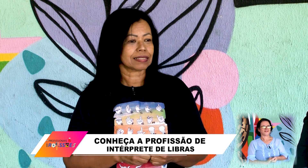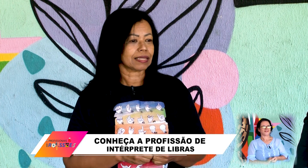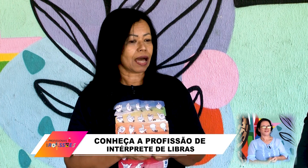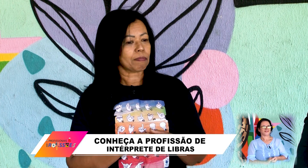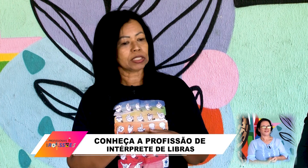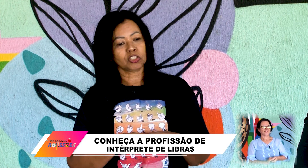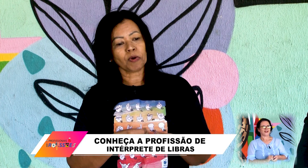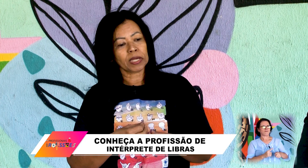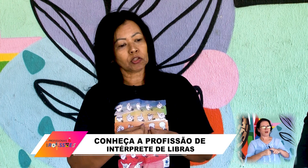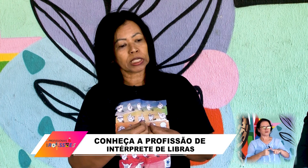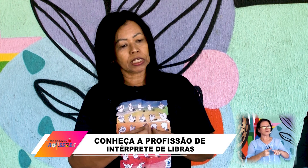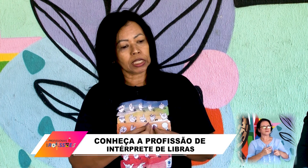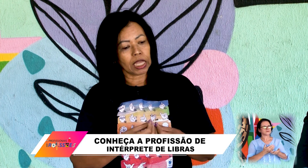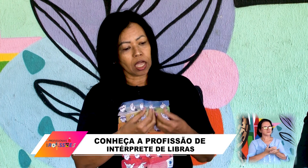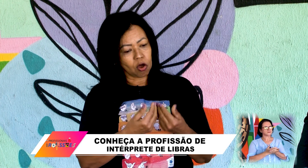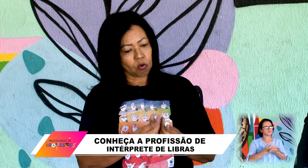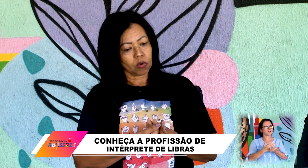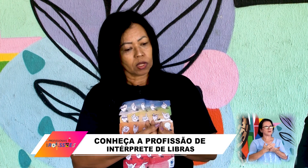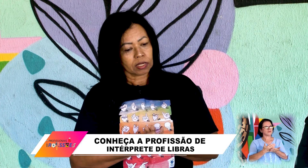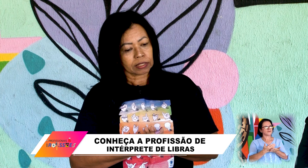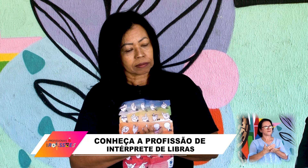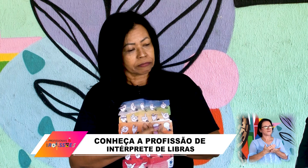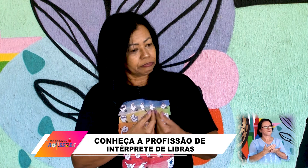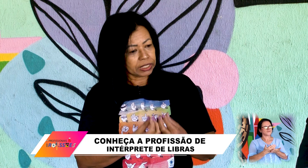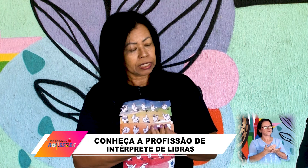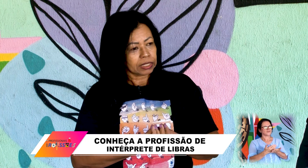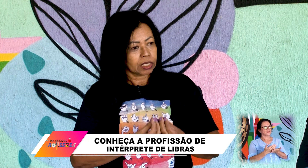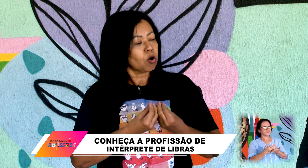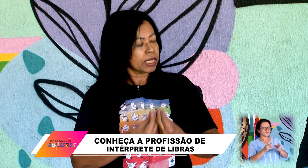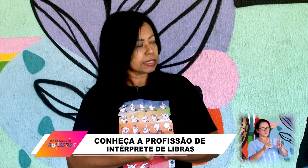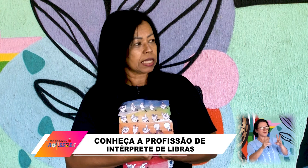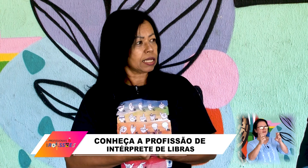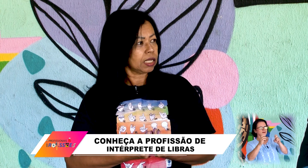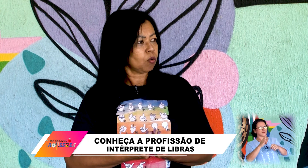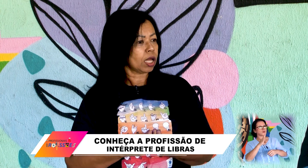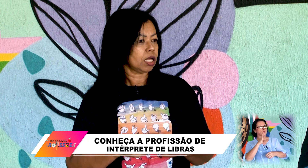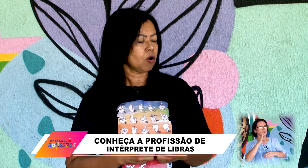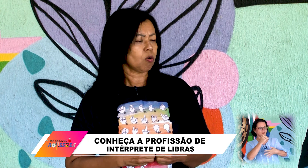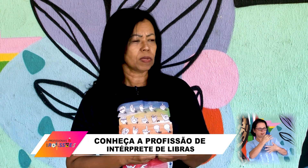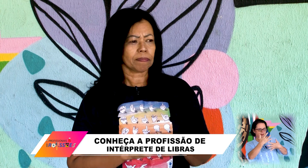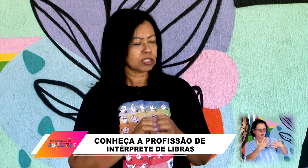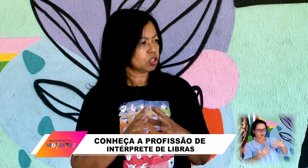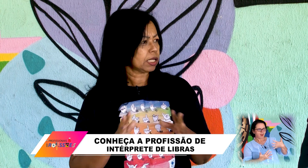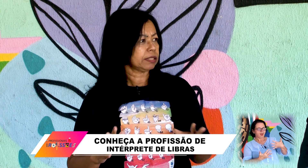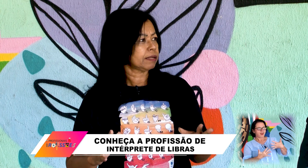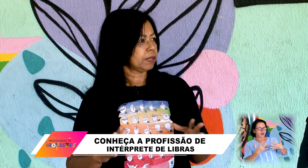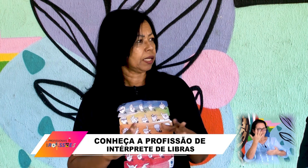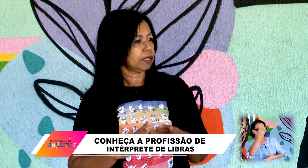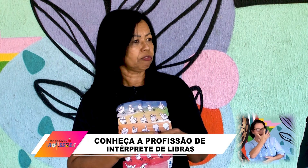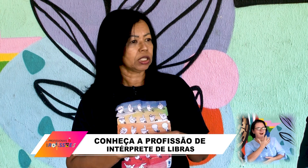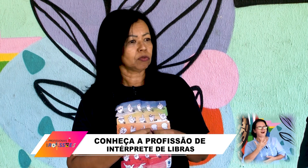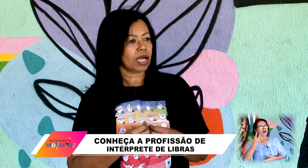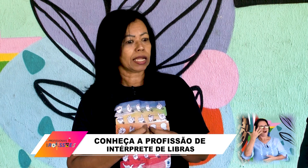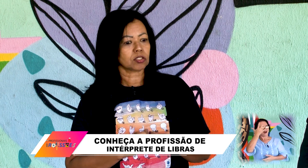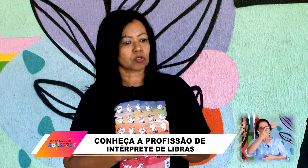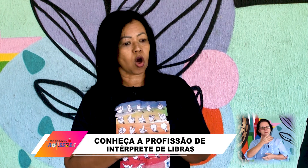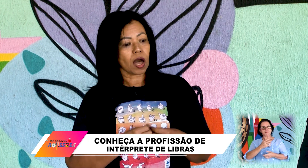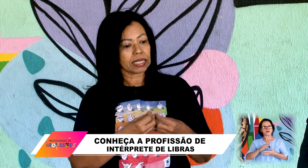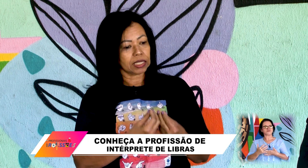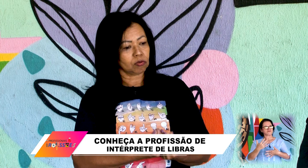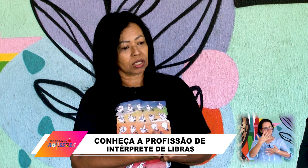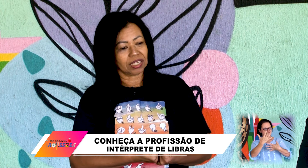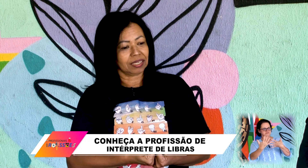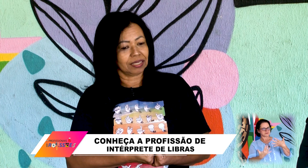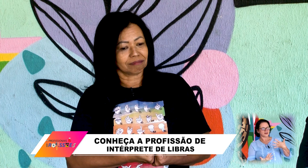Mas a partir do momento que eu conheci a língua, eu me apaixonei também. Eu vi que não era